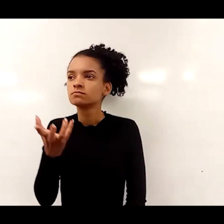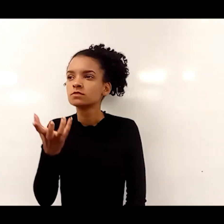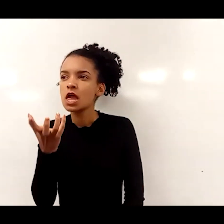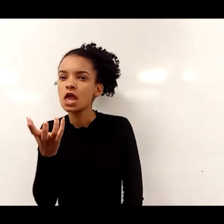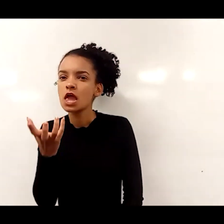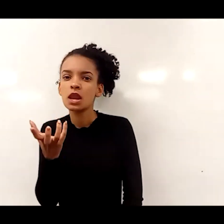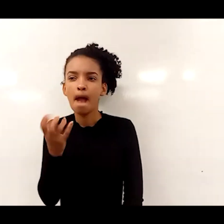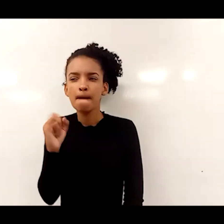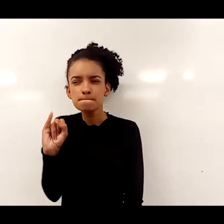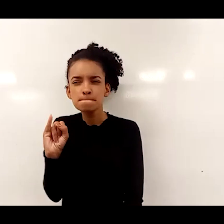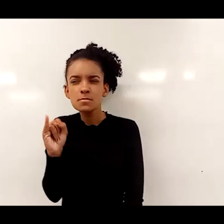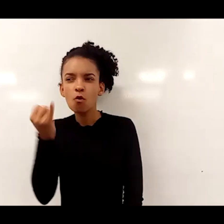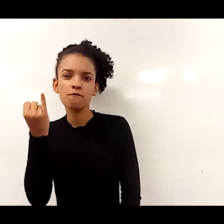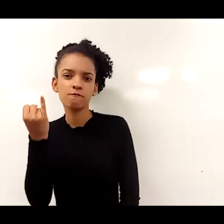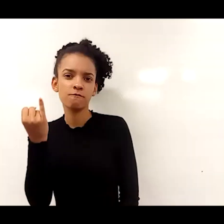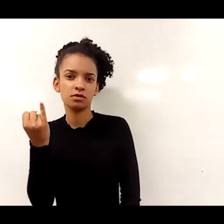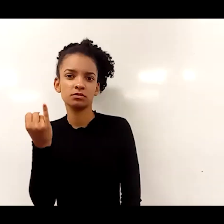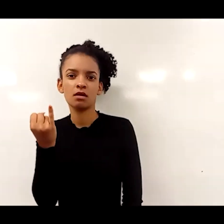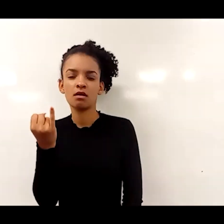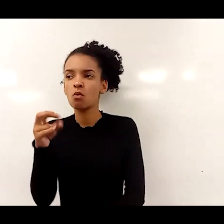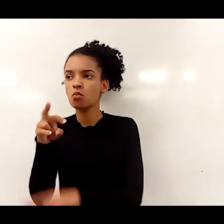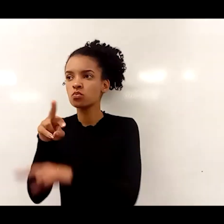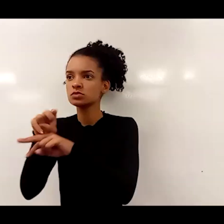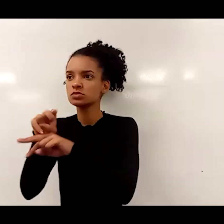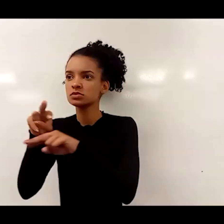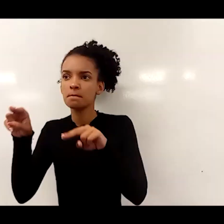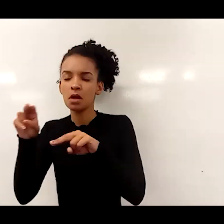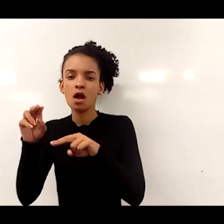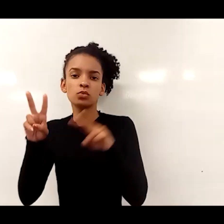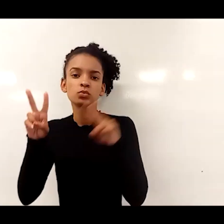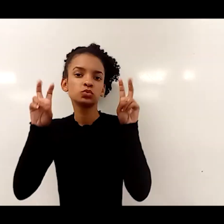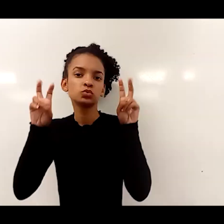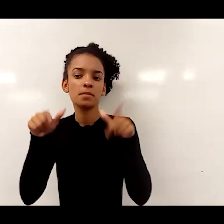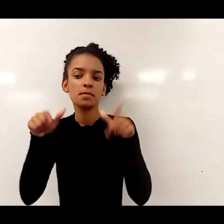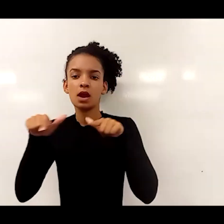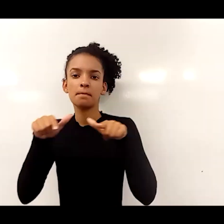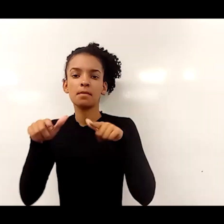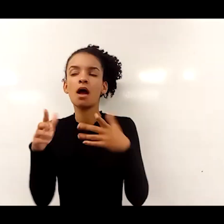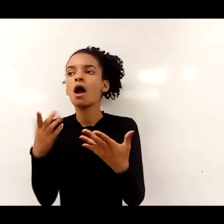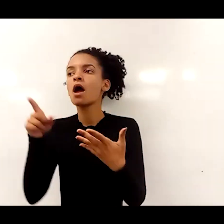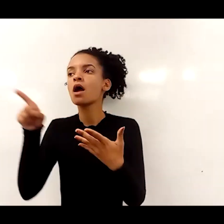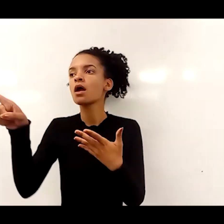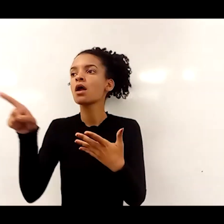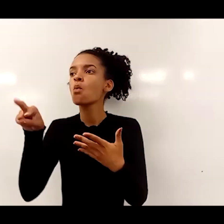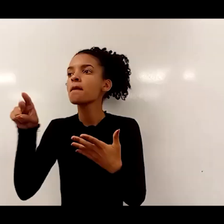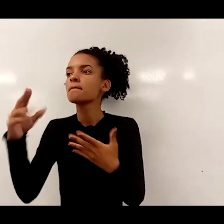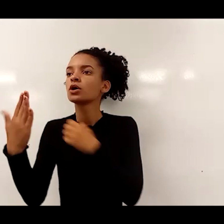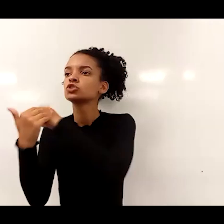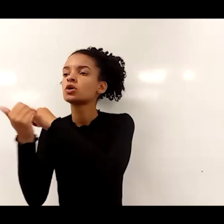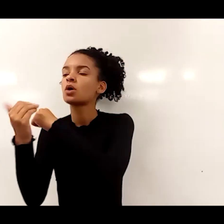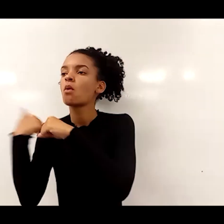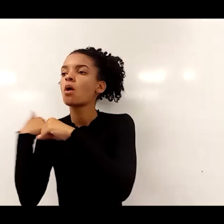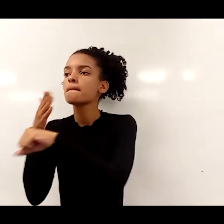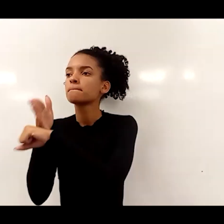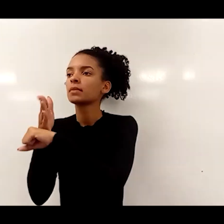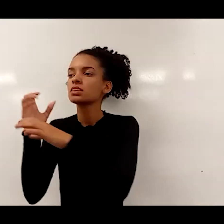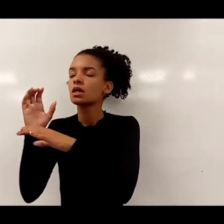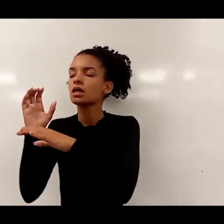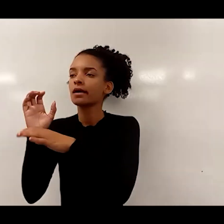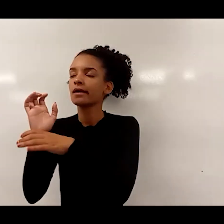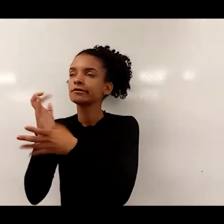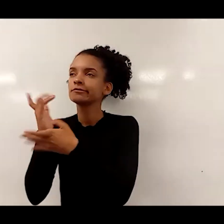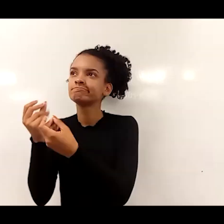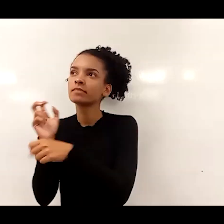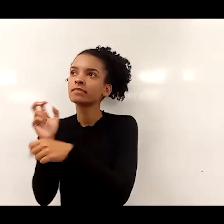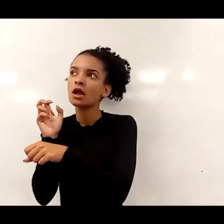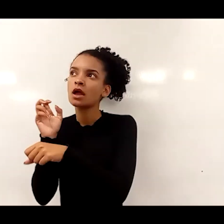em nenhuma relação de trabalho. Um irmão me chamou para trabalhar na sua empresa, então eu confundo as coisas